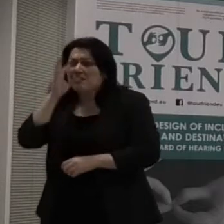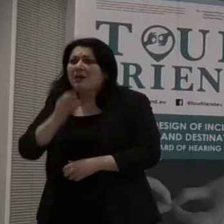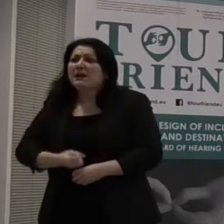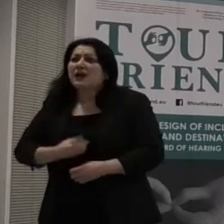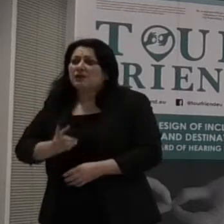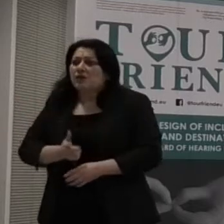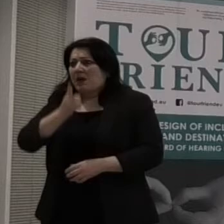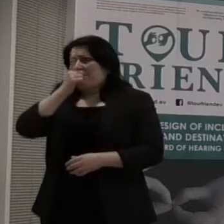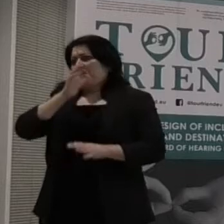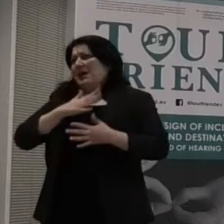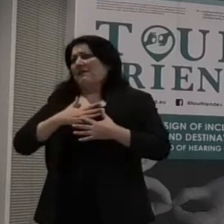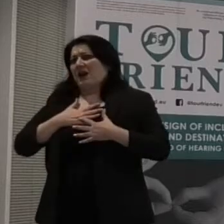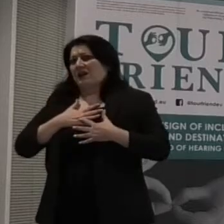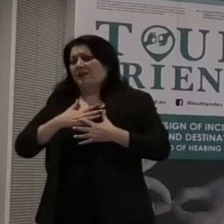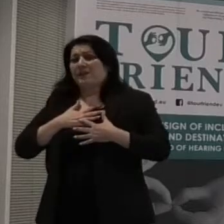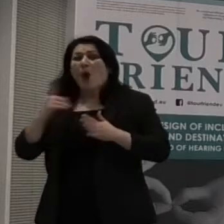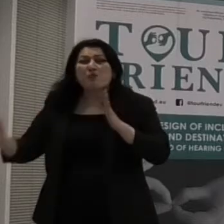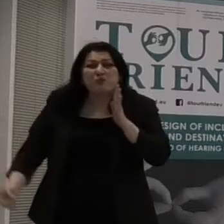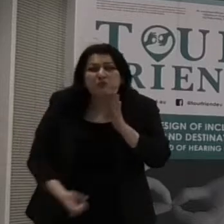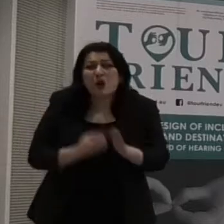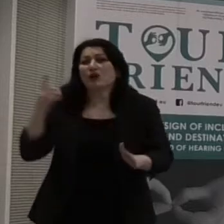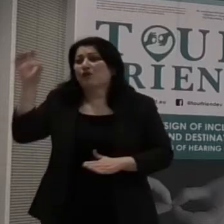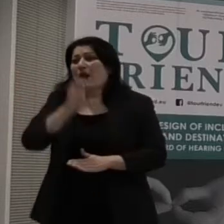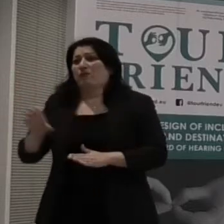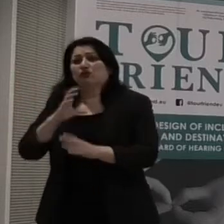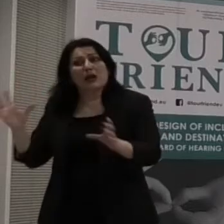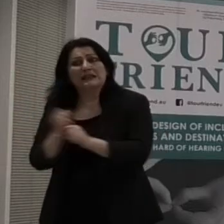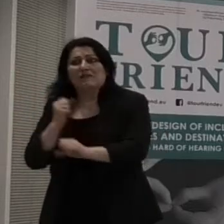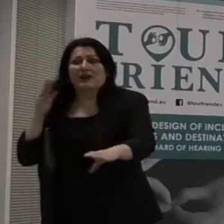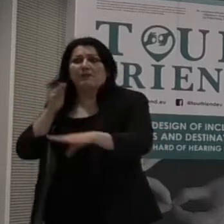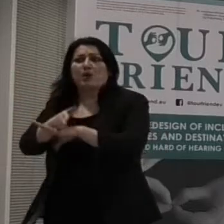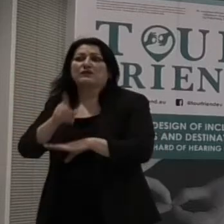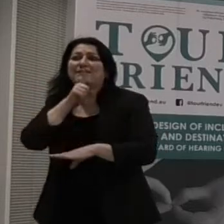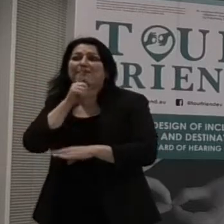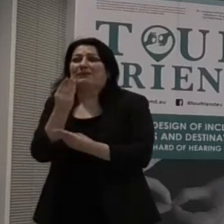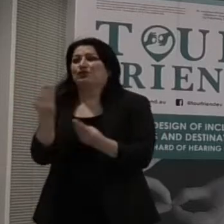ότι επειδή είναι το πρώτο μουσείο στην Ελλάδα που γίνεται προσβάσιμο με αυτόν τον τρόπο,